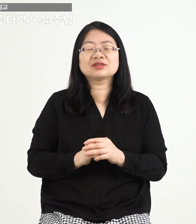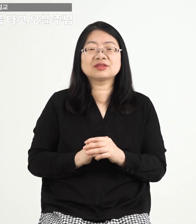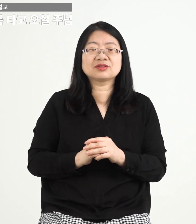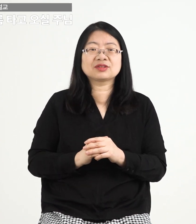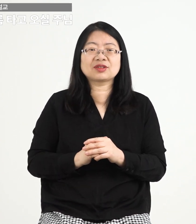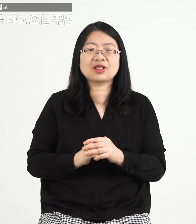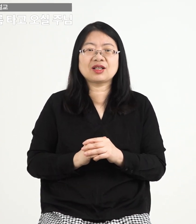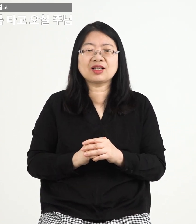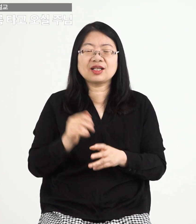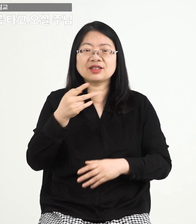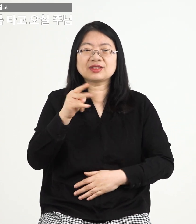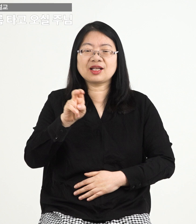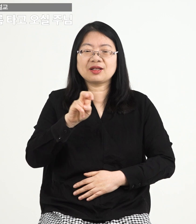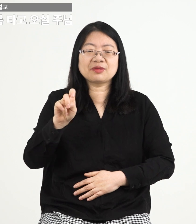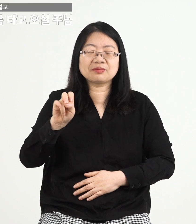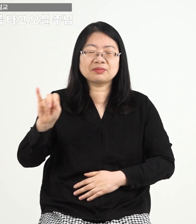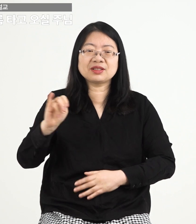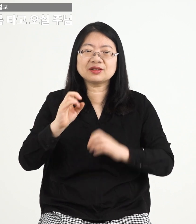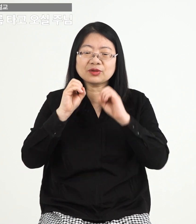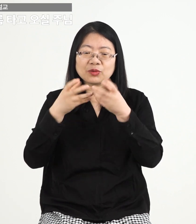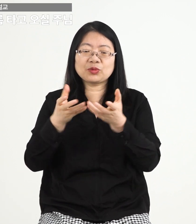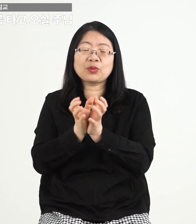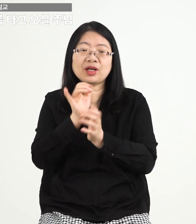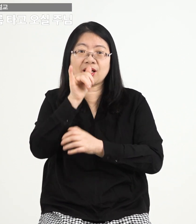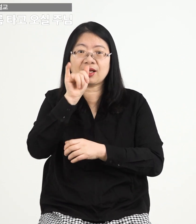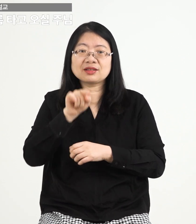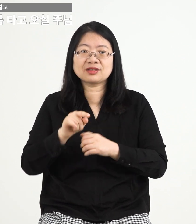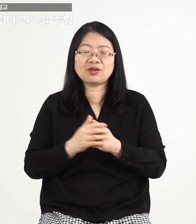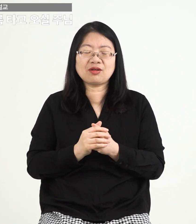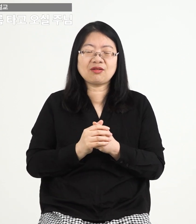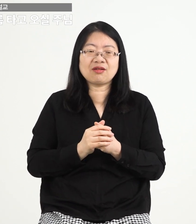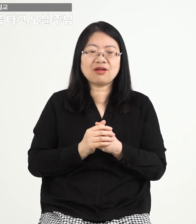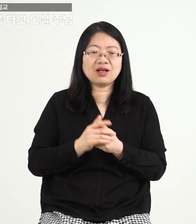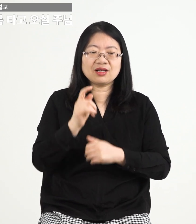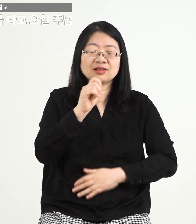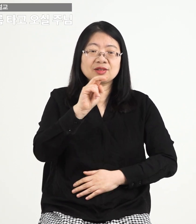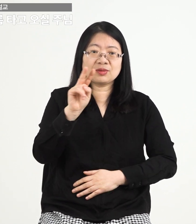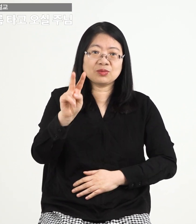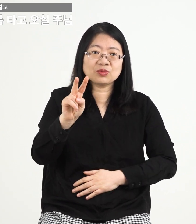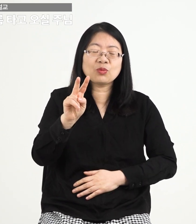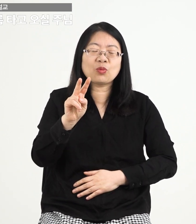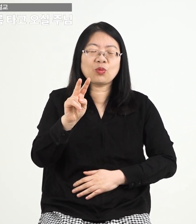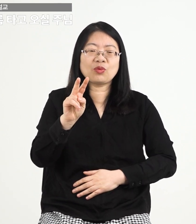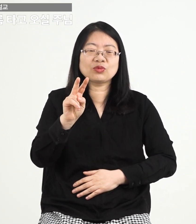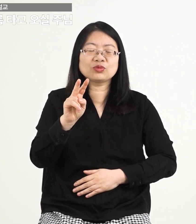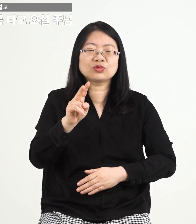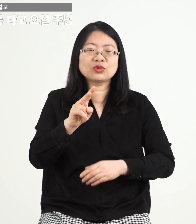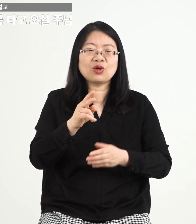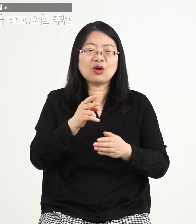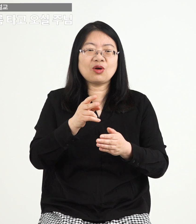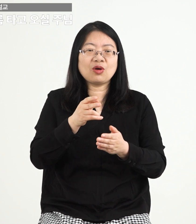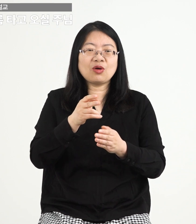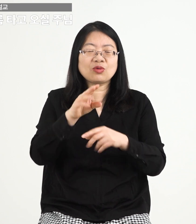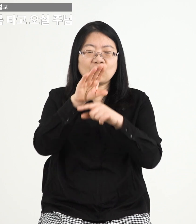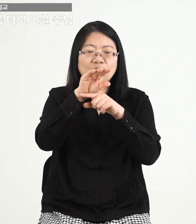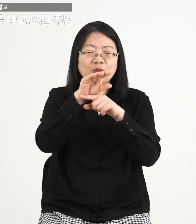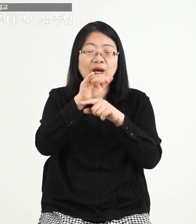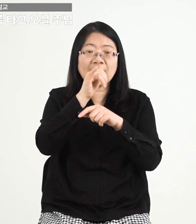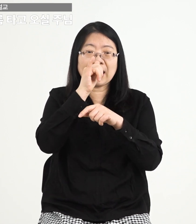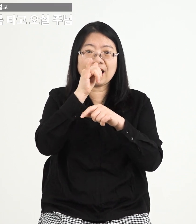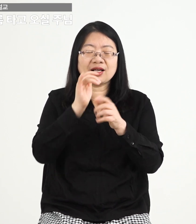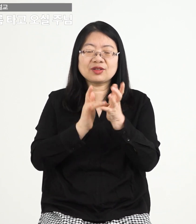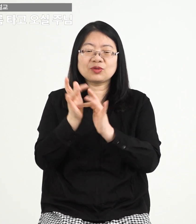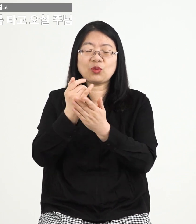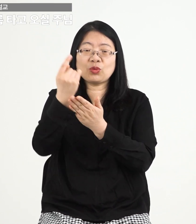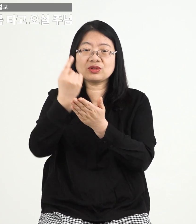공영방송까지 실시간 중계를 하고 뉴스를 하는 세계적인 총국이 벌어졌어요. 그래서 흰옷을 딱